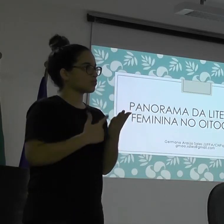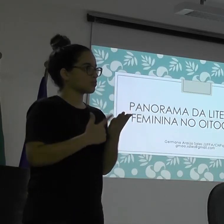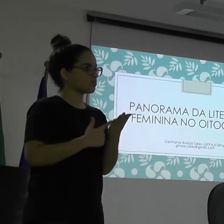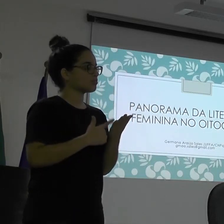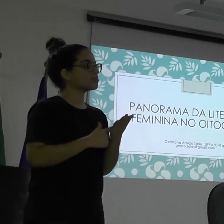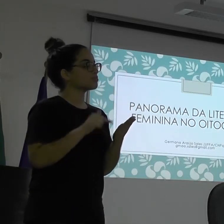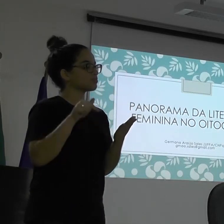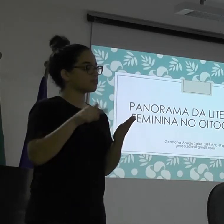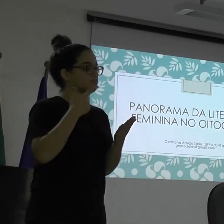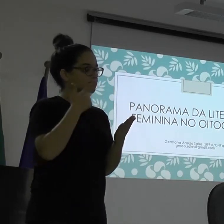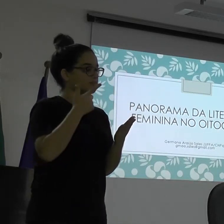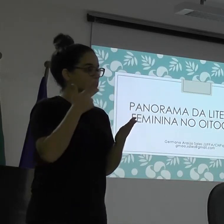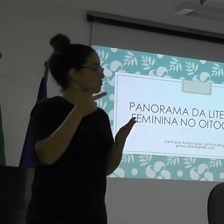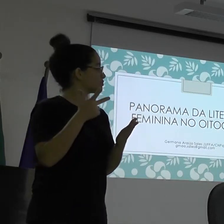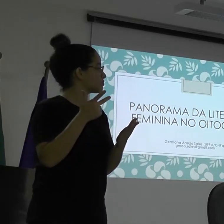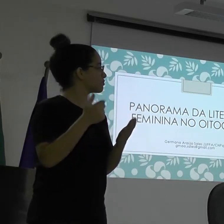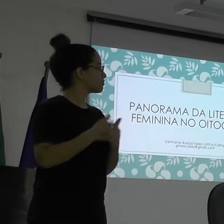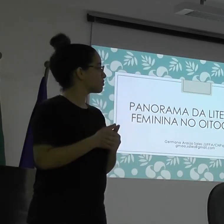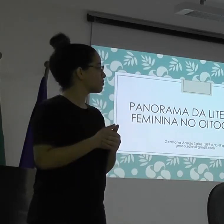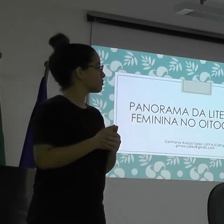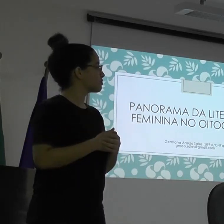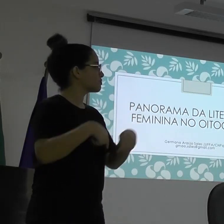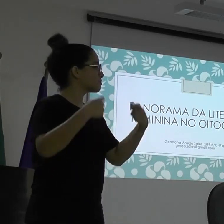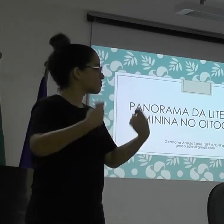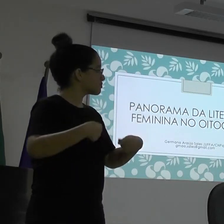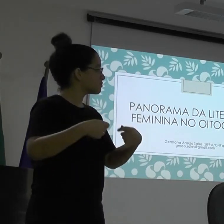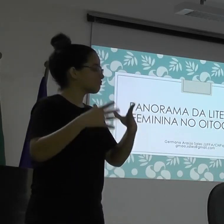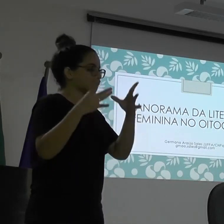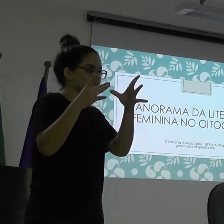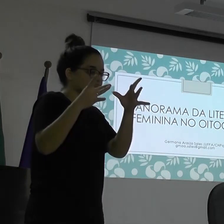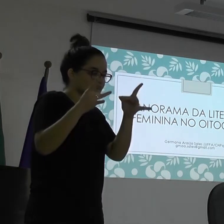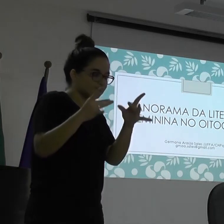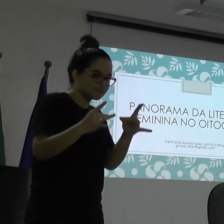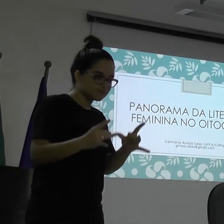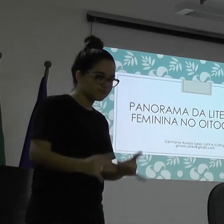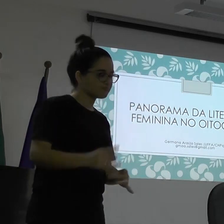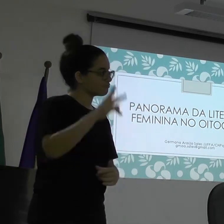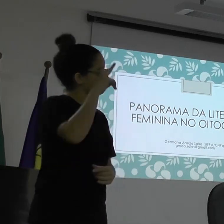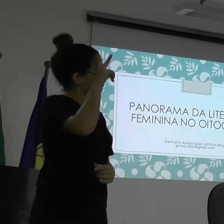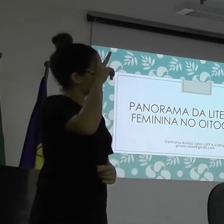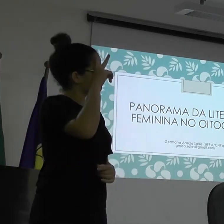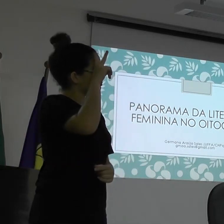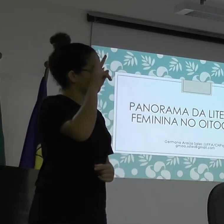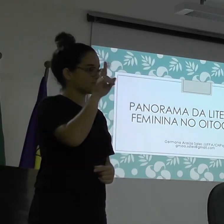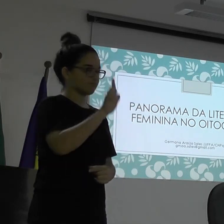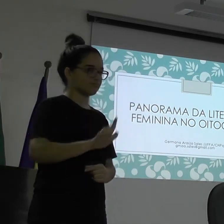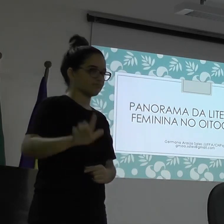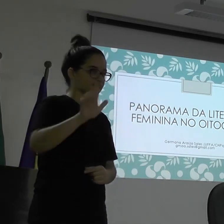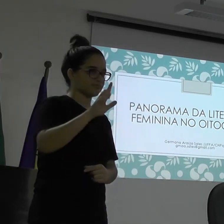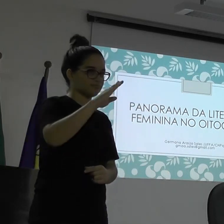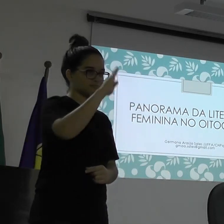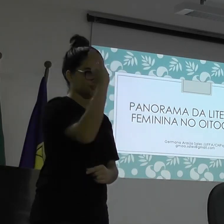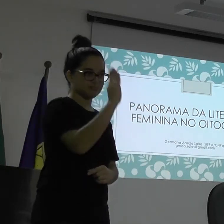e ela também pergunta isso: não temos que reescrever essa história da literatura brasileira,